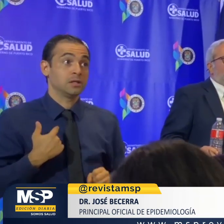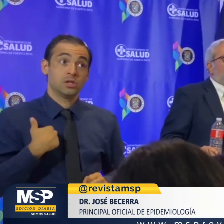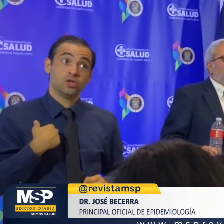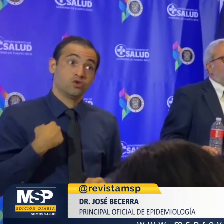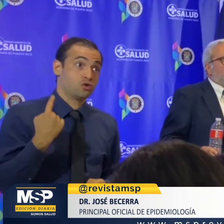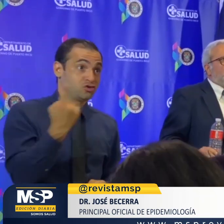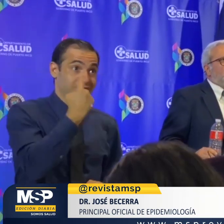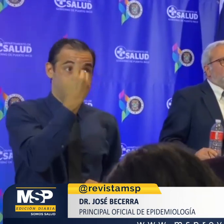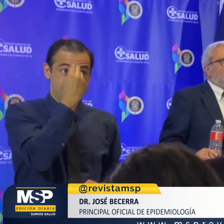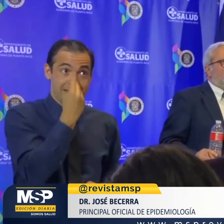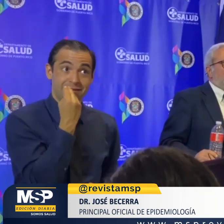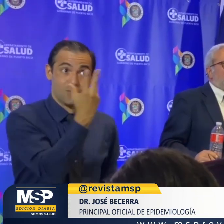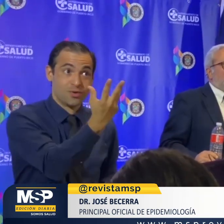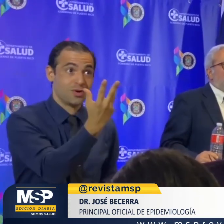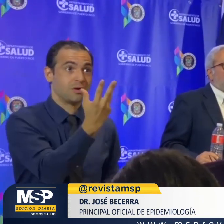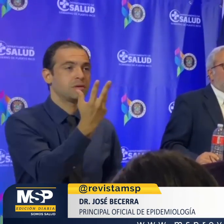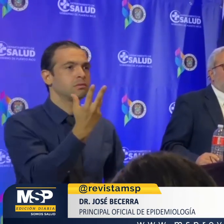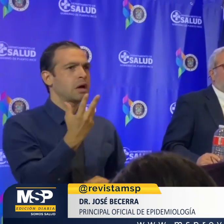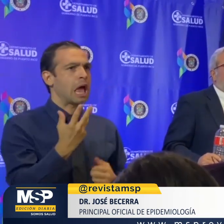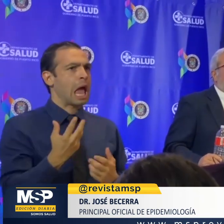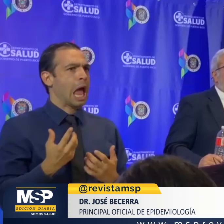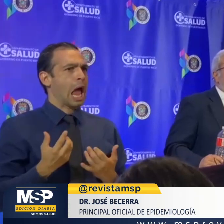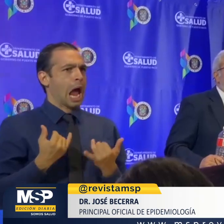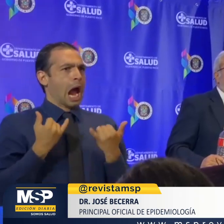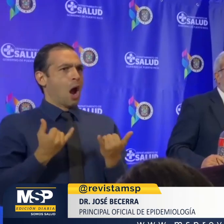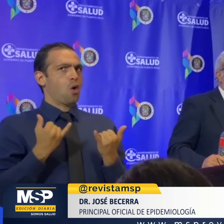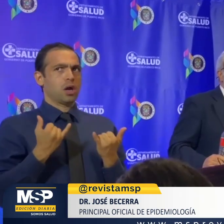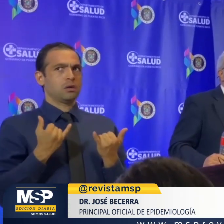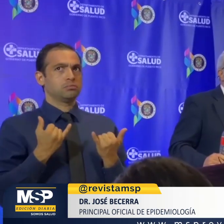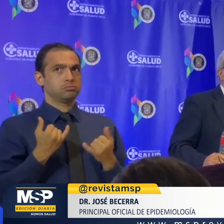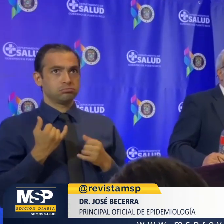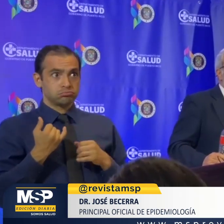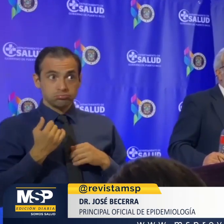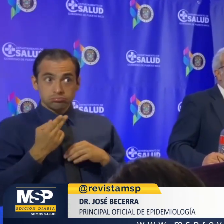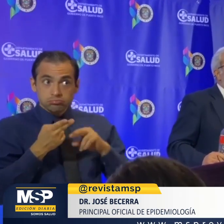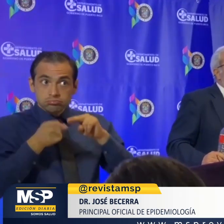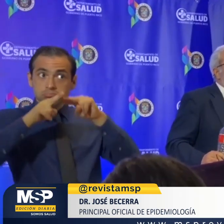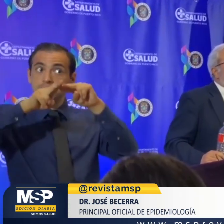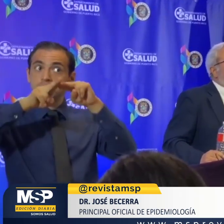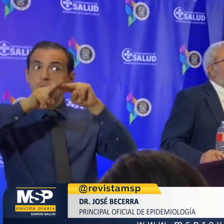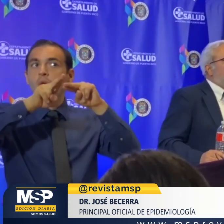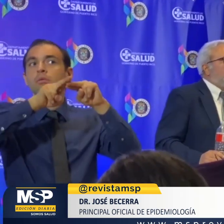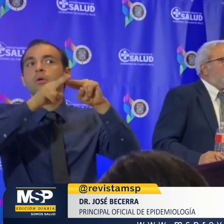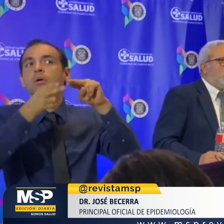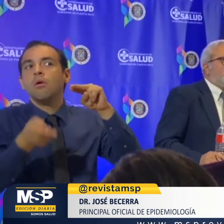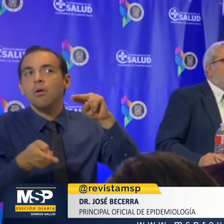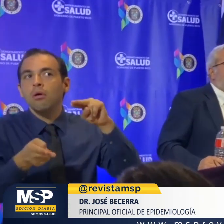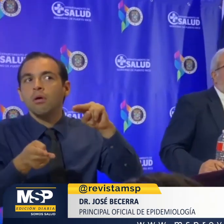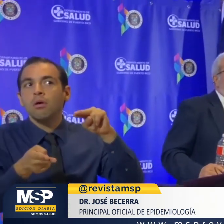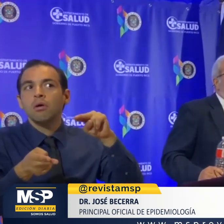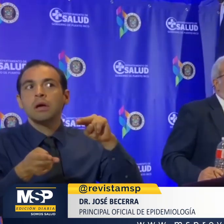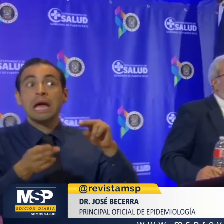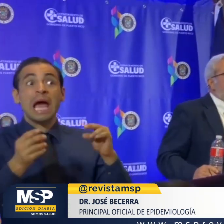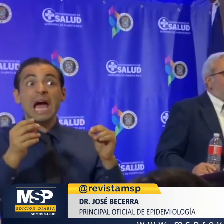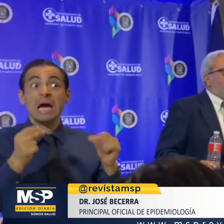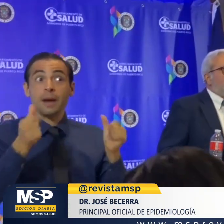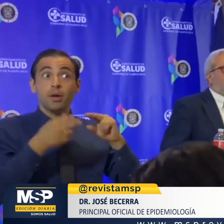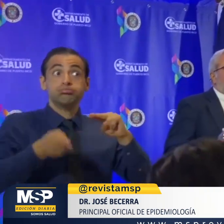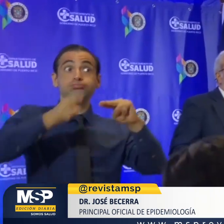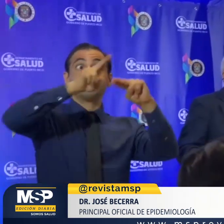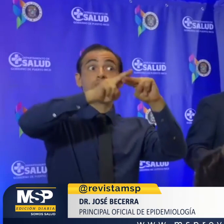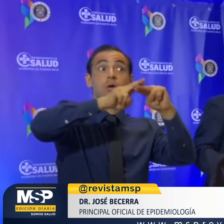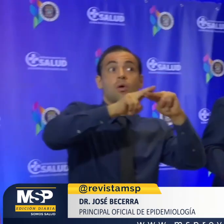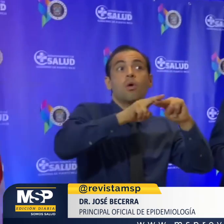saber es dónde estamos, altos, bajos, está subiendo, bajando, y cuán rápido en las